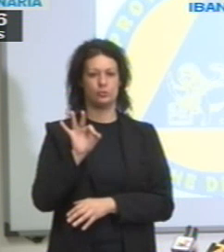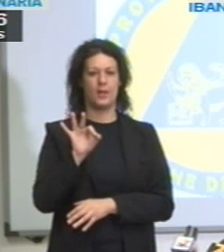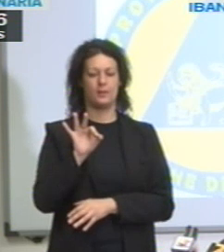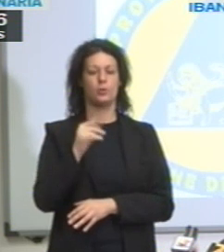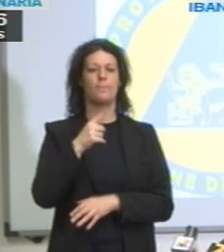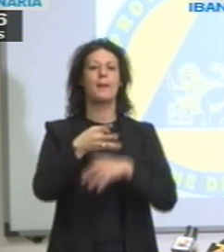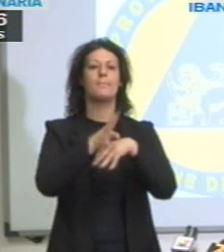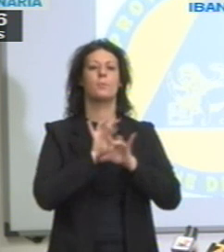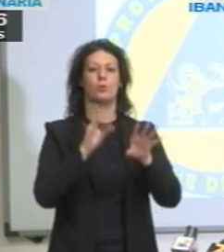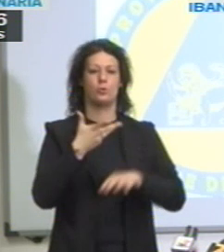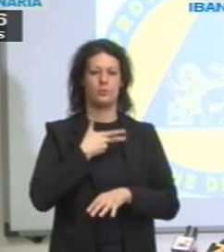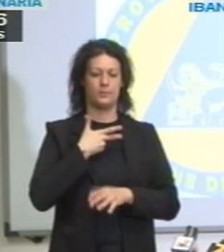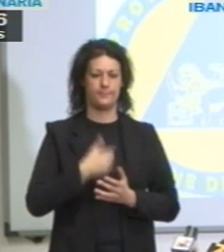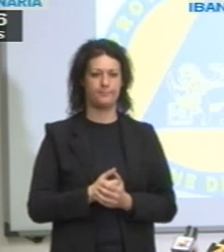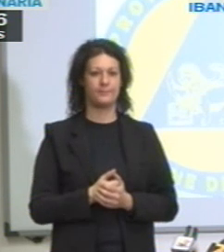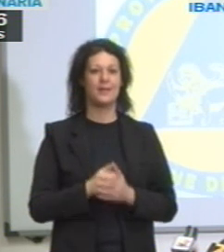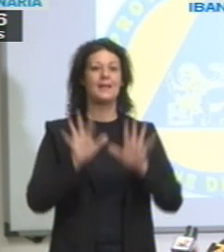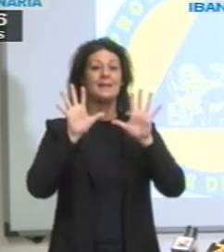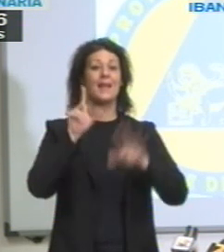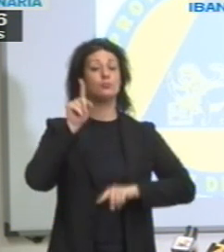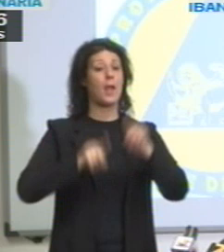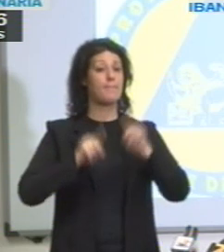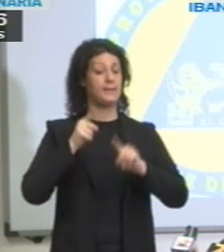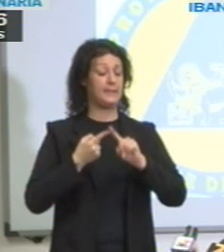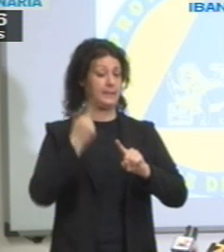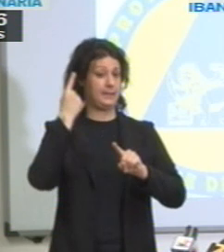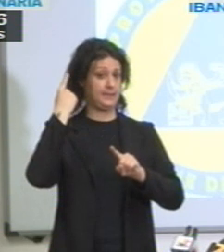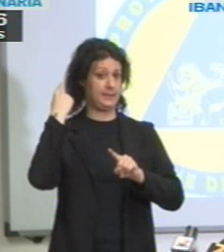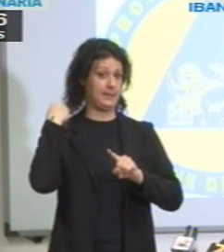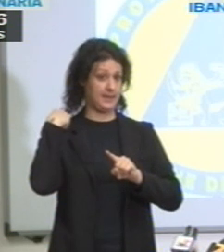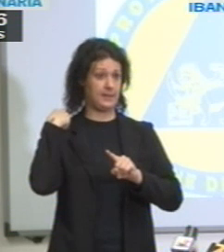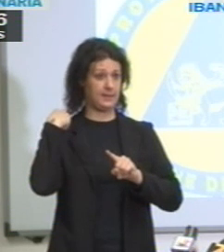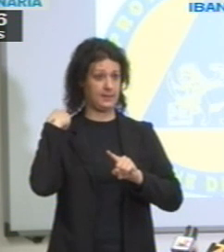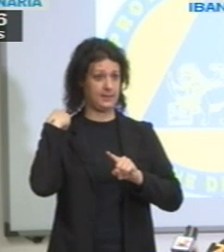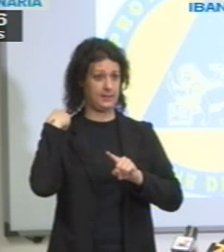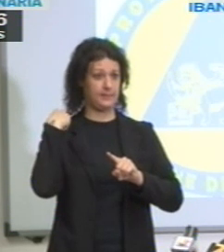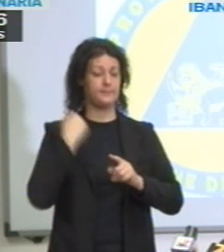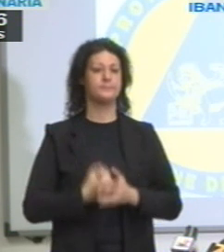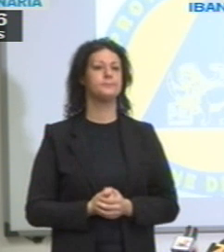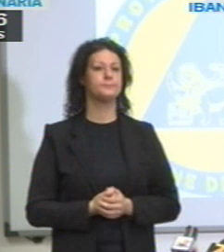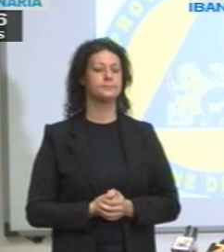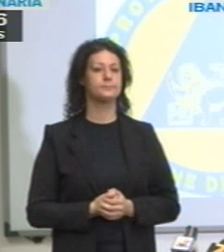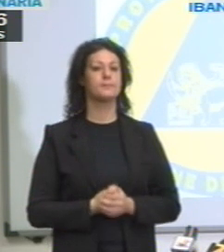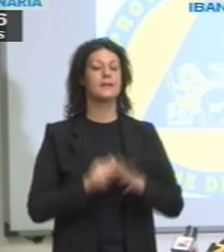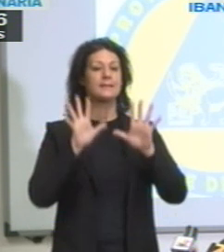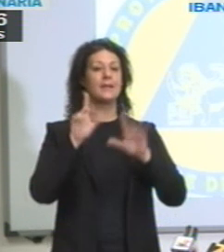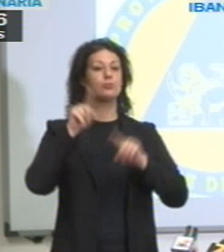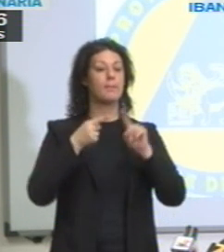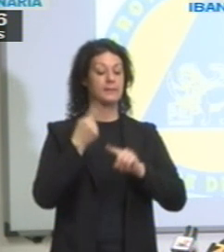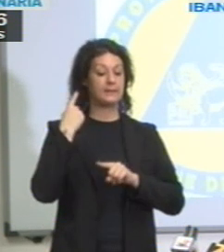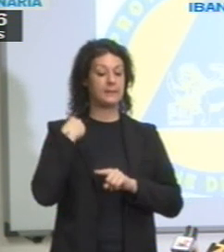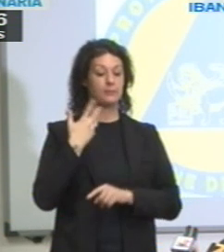5,4. E il 10 aprile scorso, sempre quando io venni qui e le feci una domanda più o meno analoga, eravamo